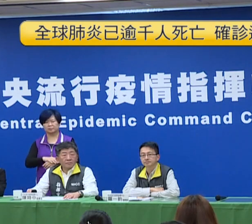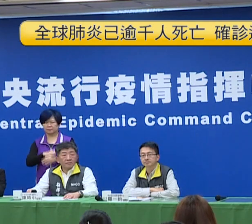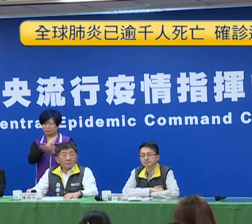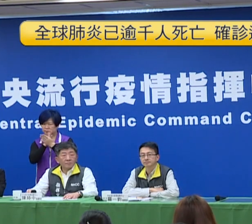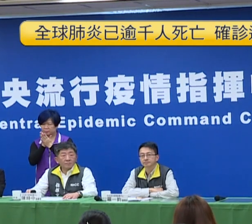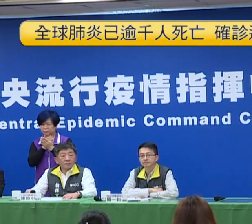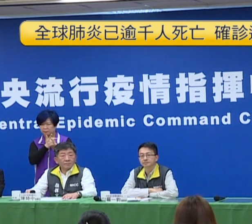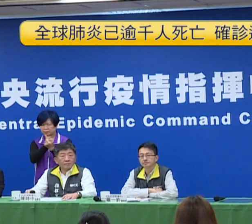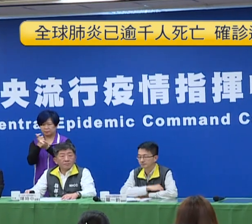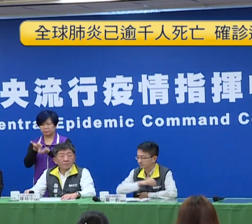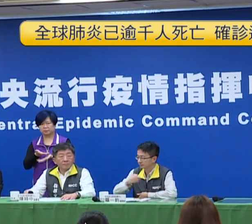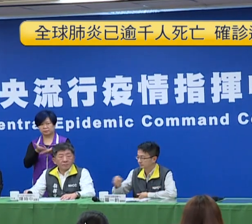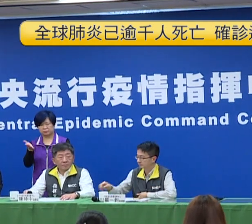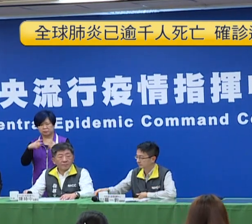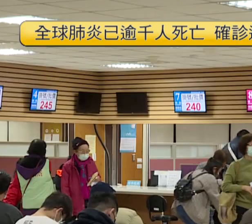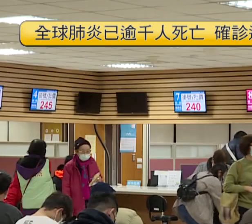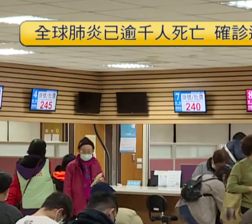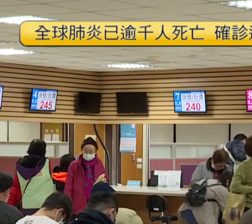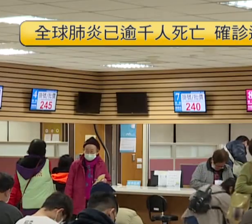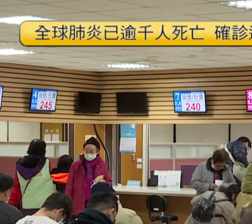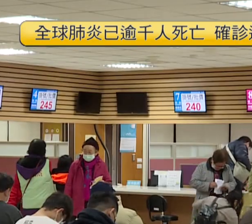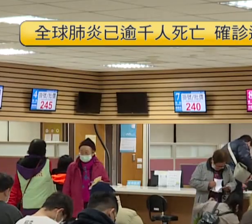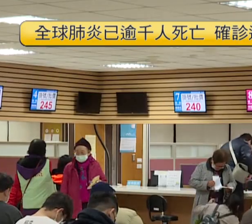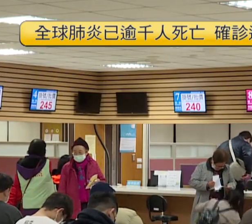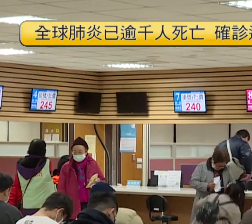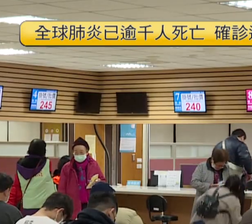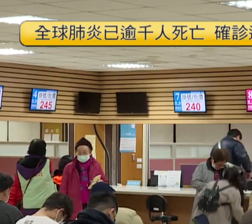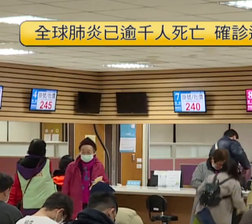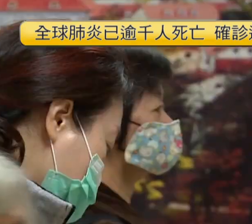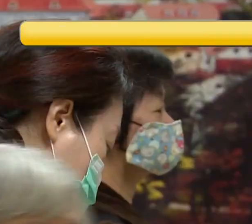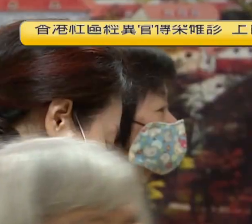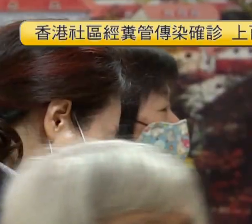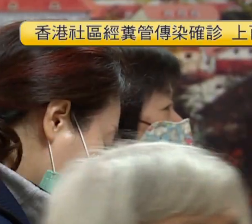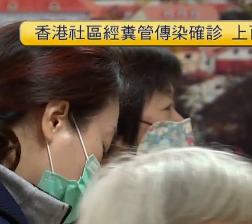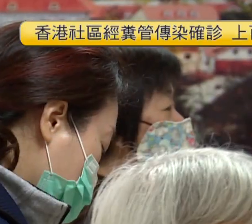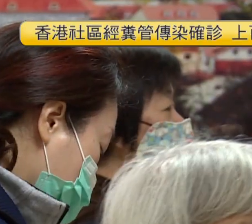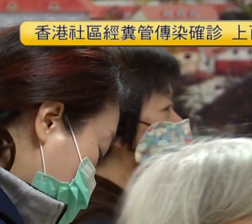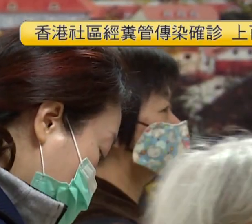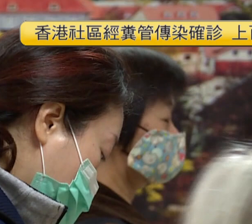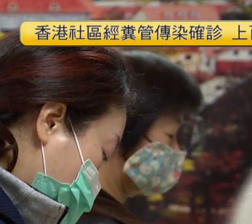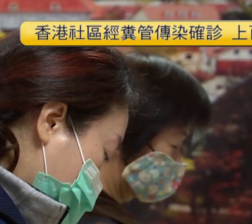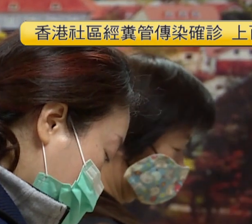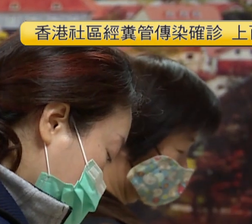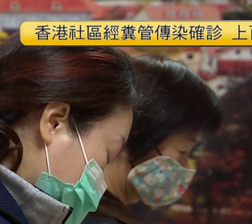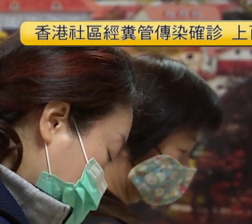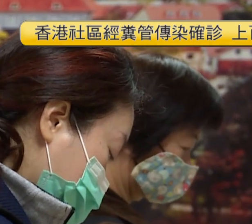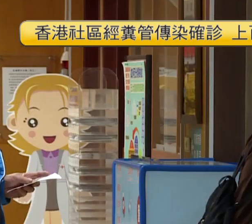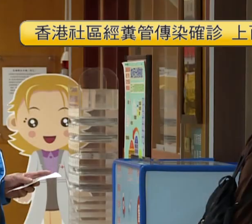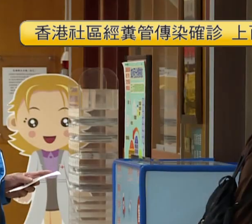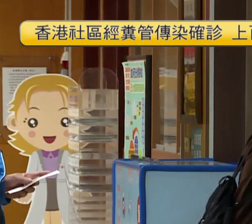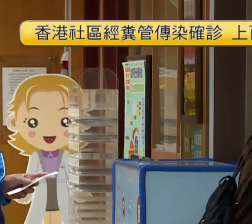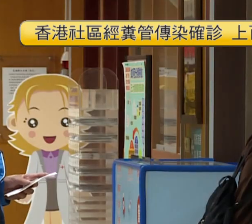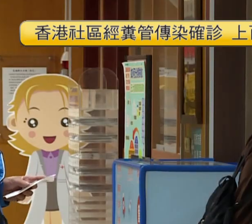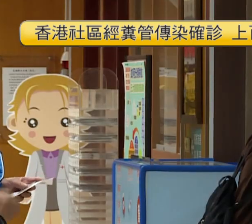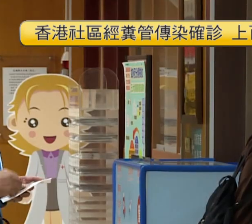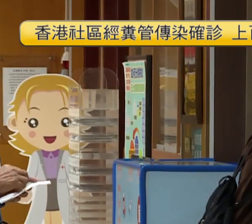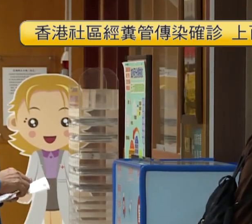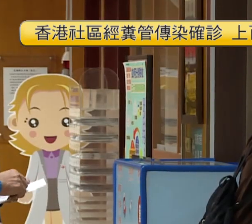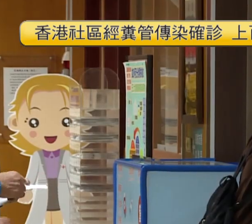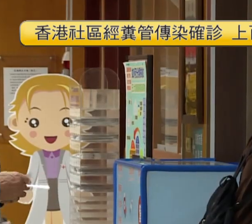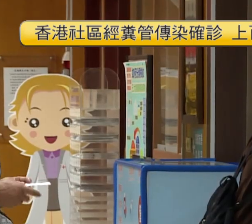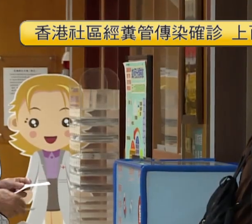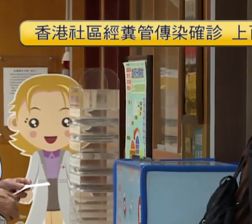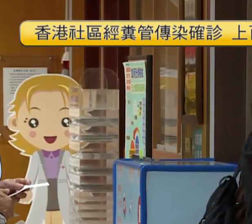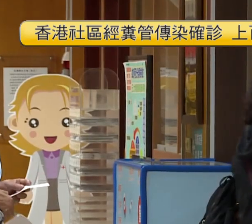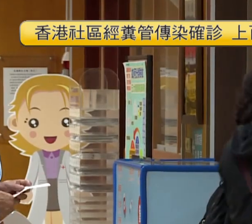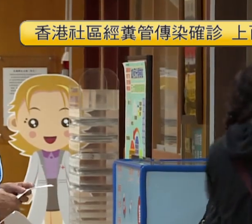用量增加到420万片。11日起，针对医疗院所口罩配发量，将从原本的每天85万片提